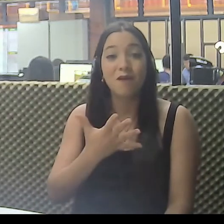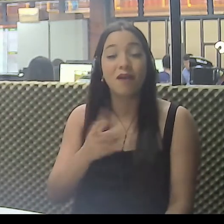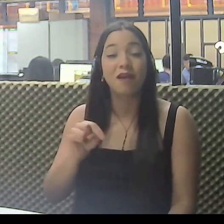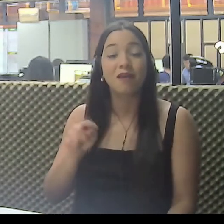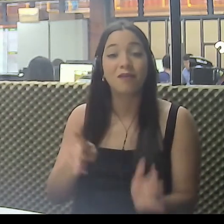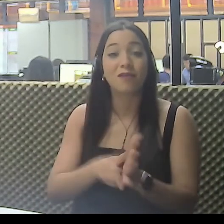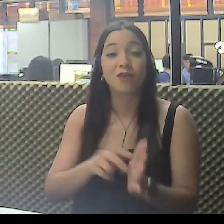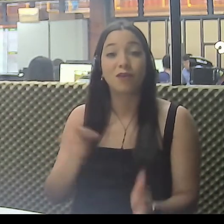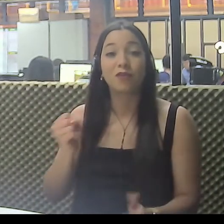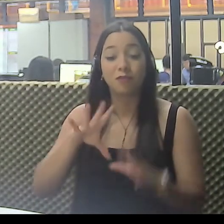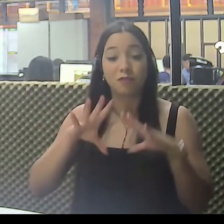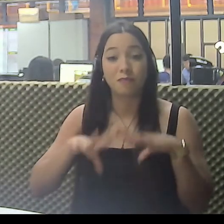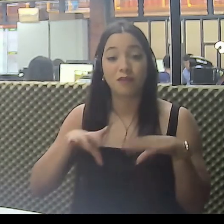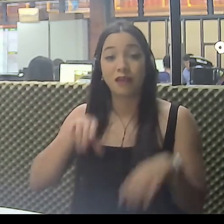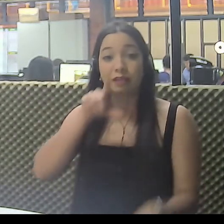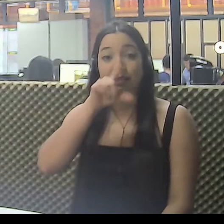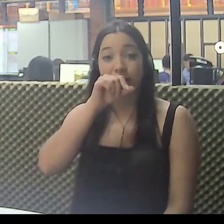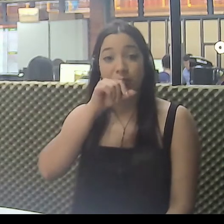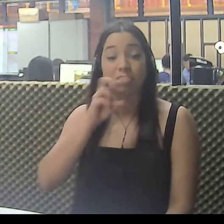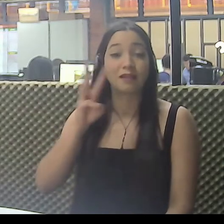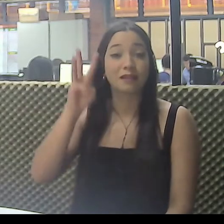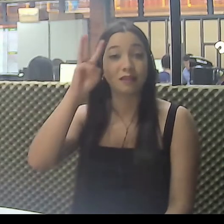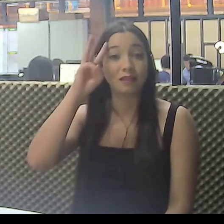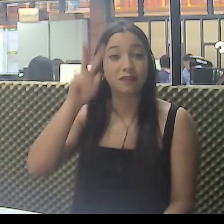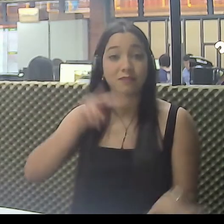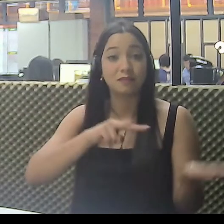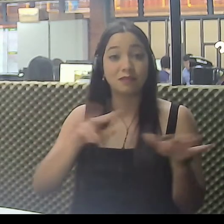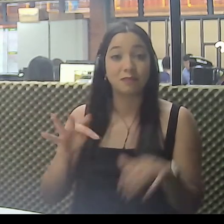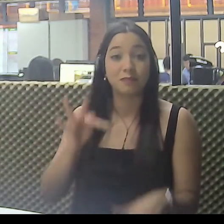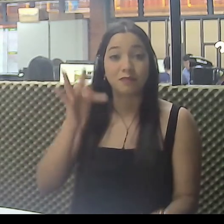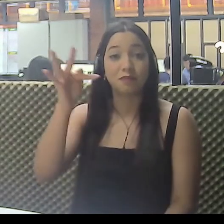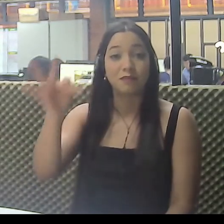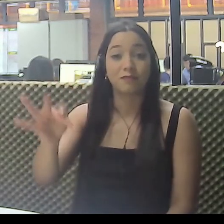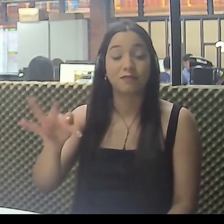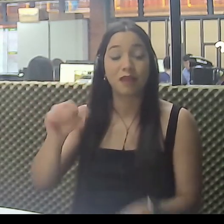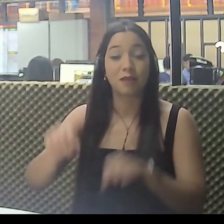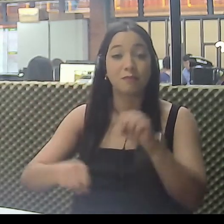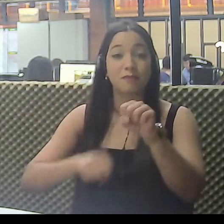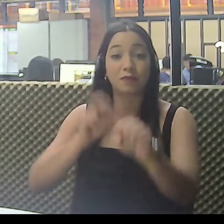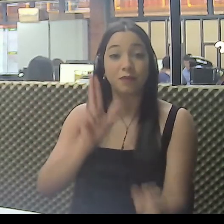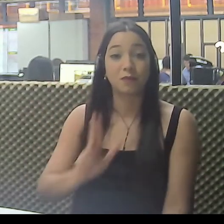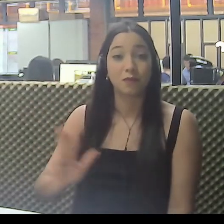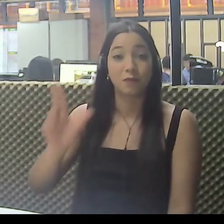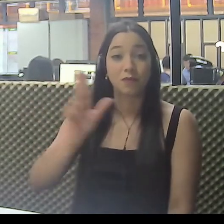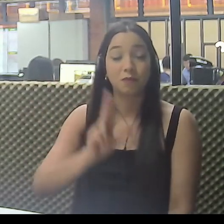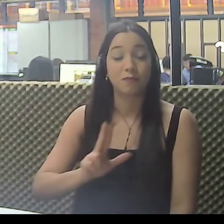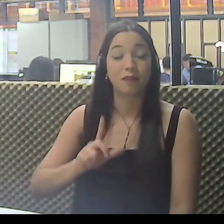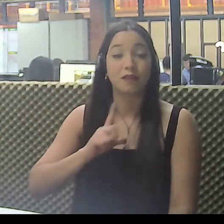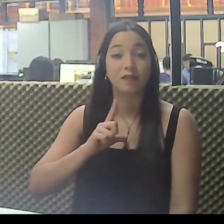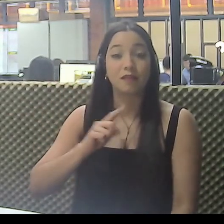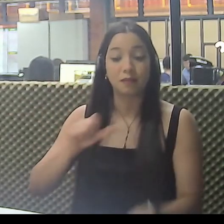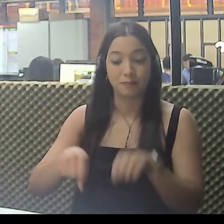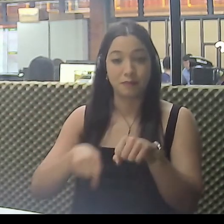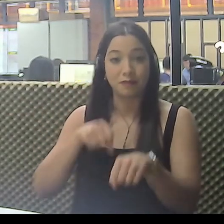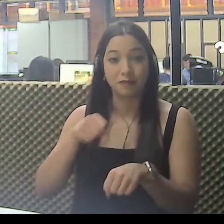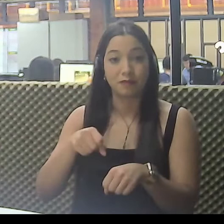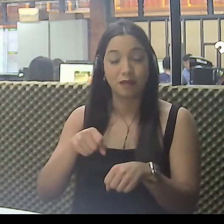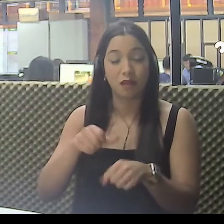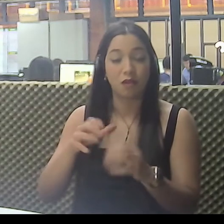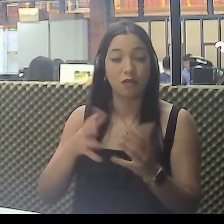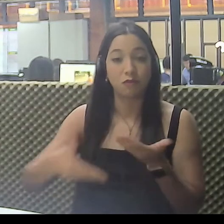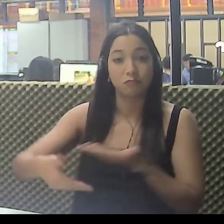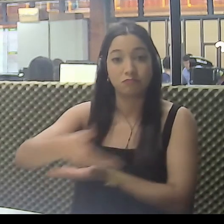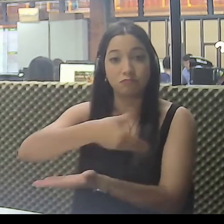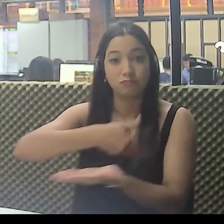do Sabiá. A partir de terça-feira da próxima semana, o projeto UD Bike Parks, que disponibiliza bicicletas de uso coletivo